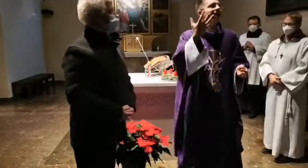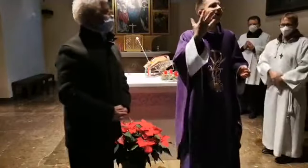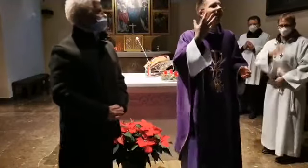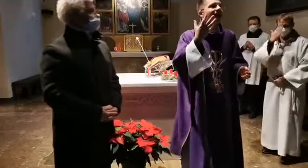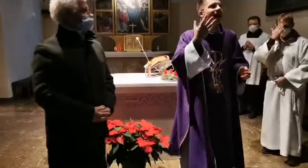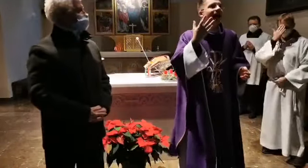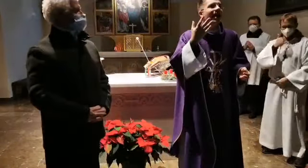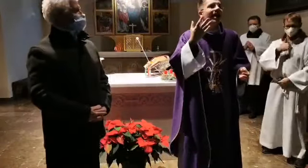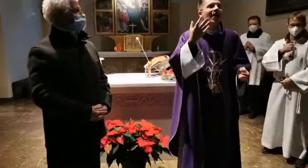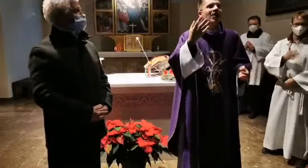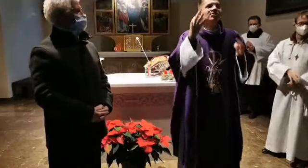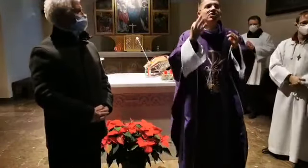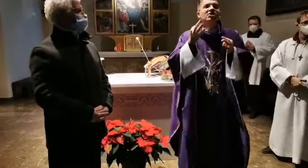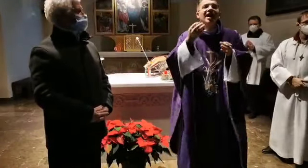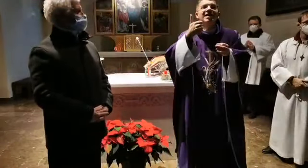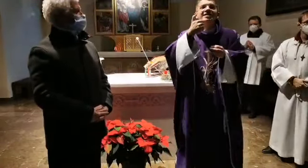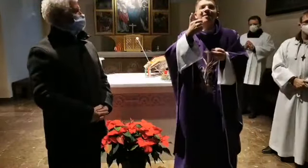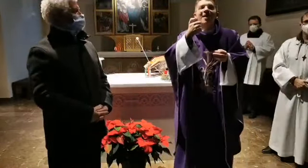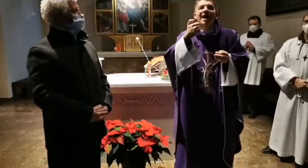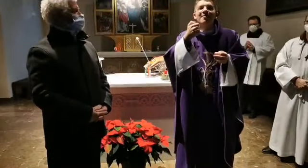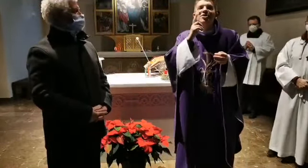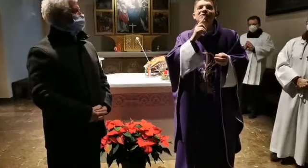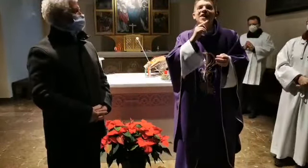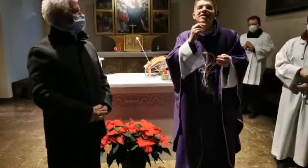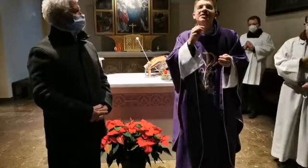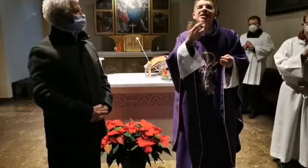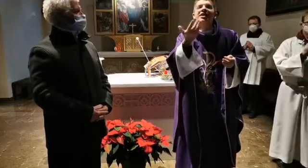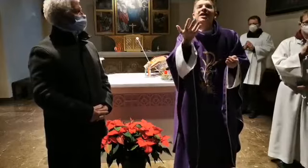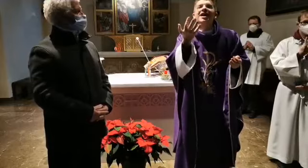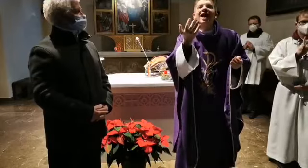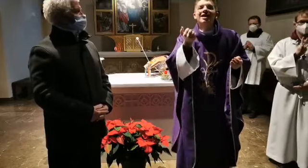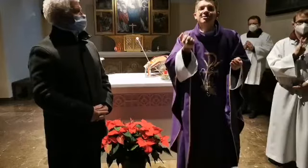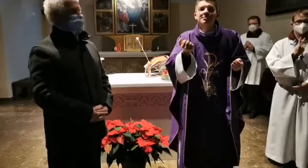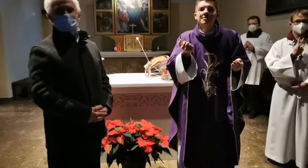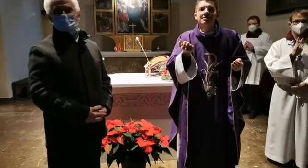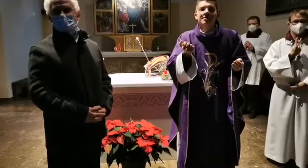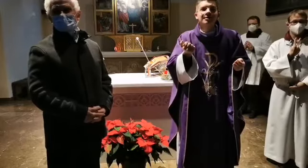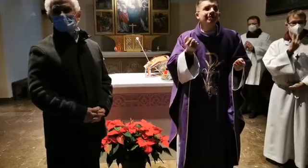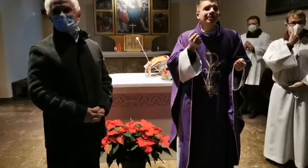Pytanie. Ile dzisiaj zapalamy świec? Ile?